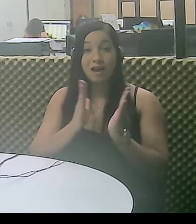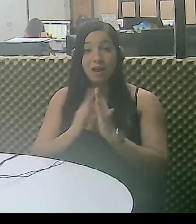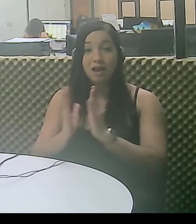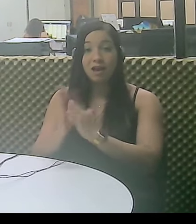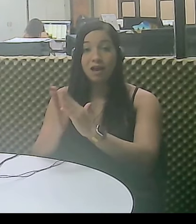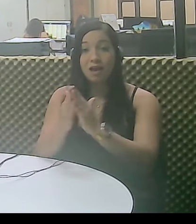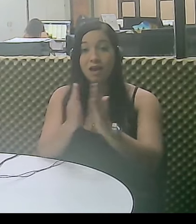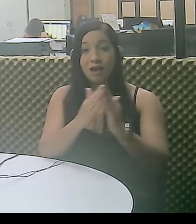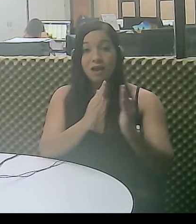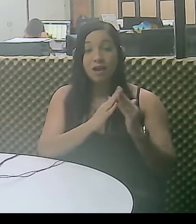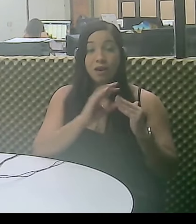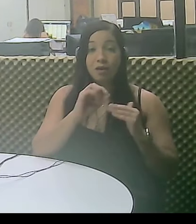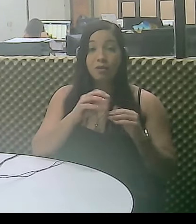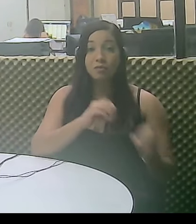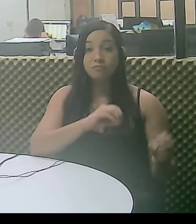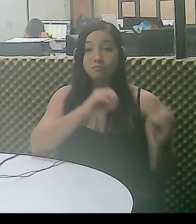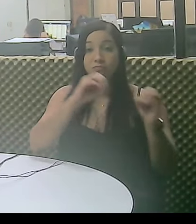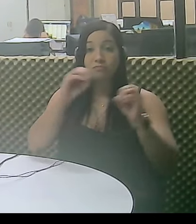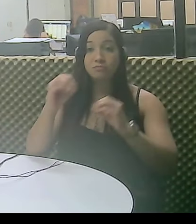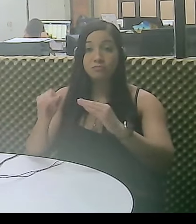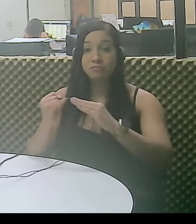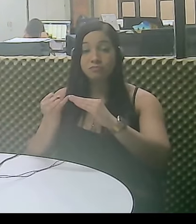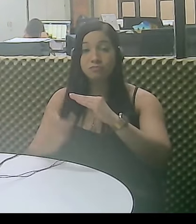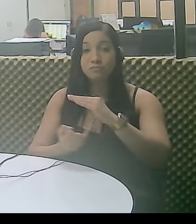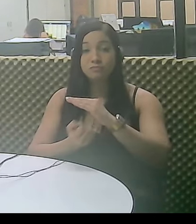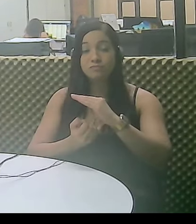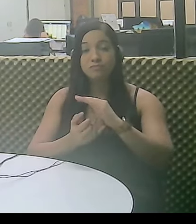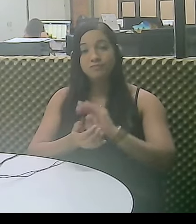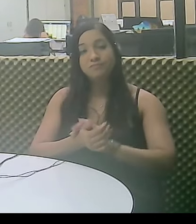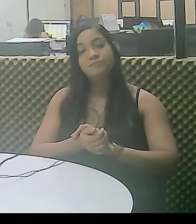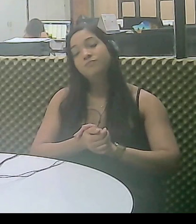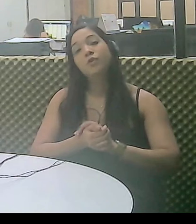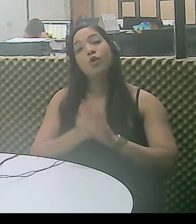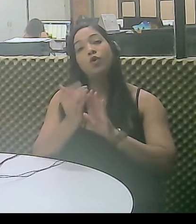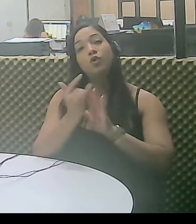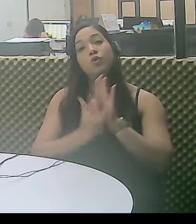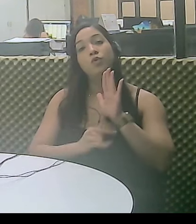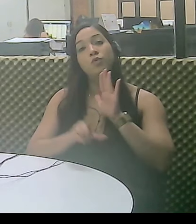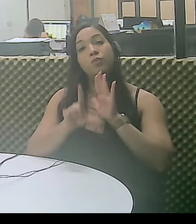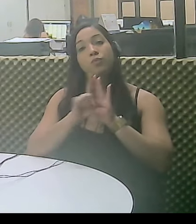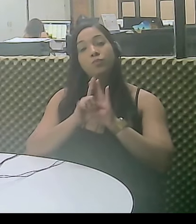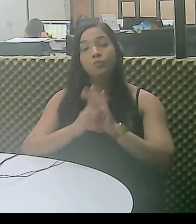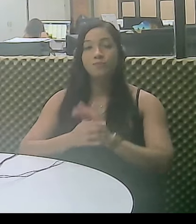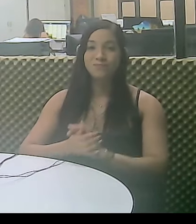domicílios ou de transferência para tais instituições, de acordo com o documento legal.